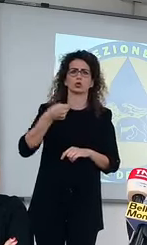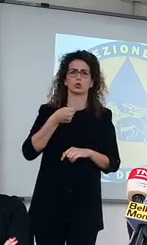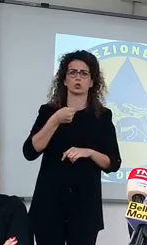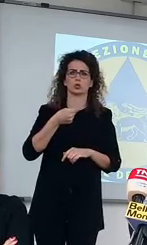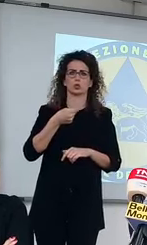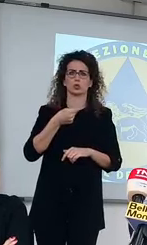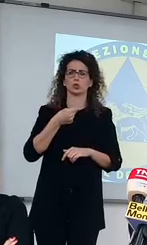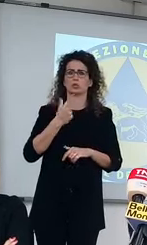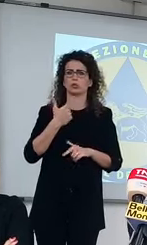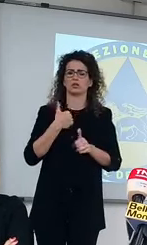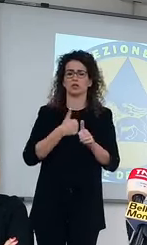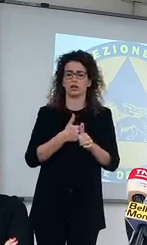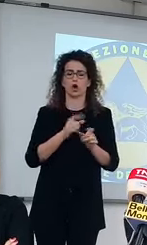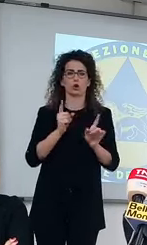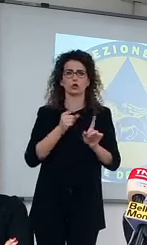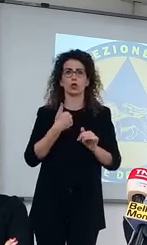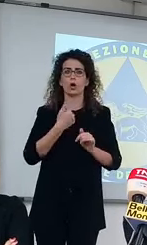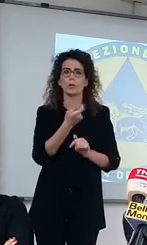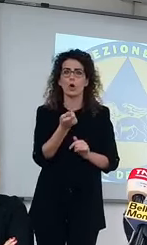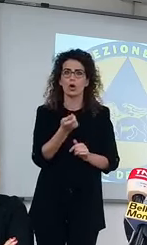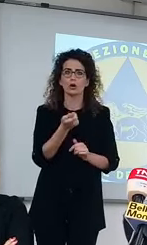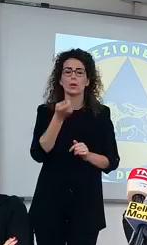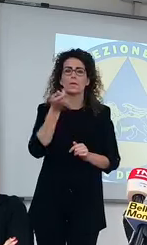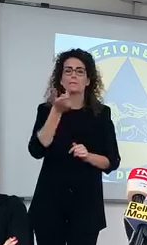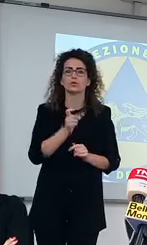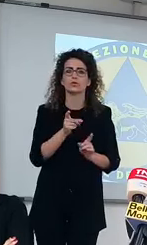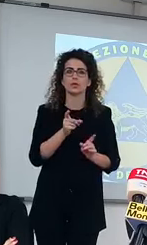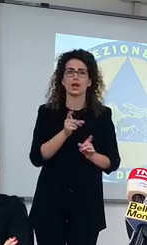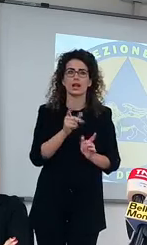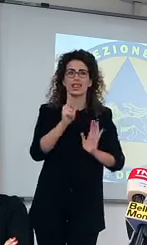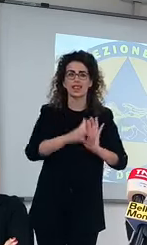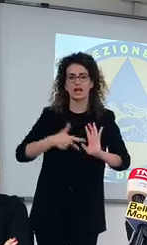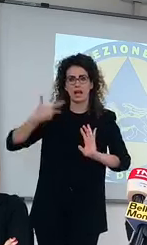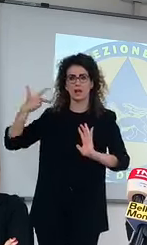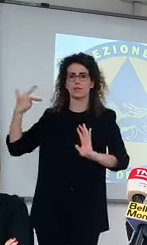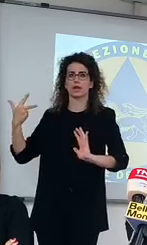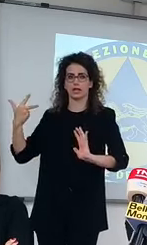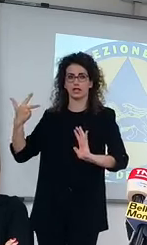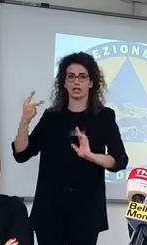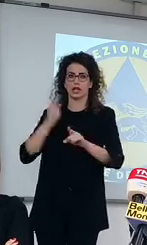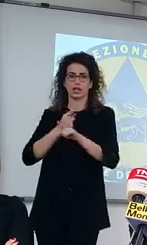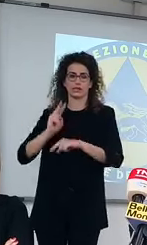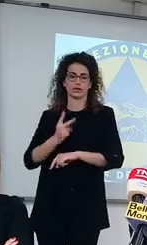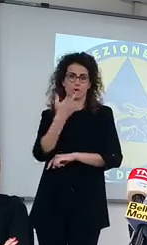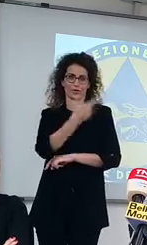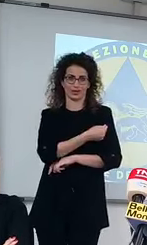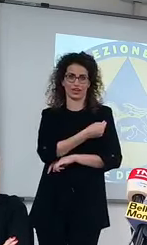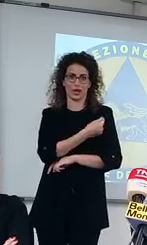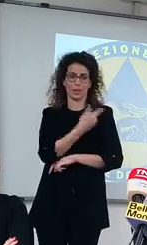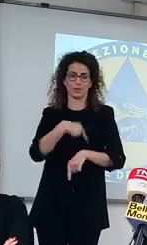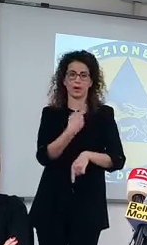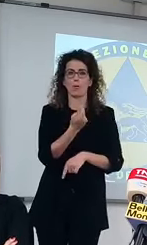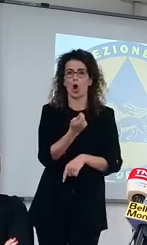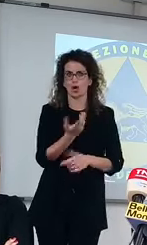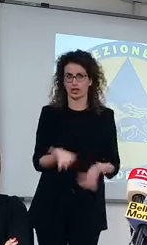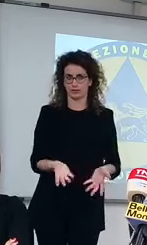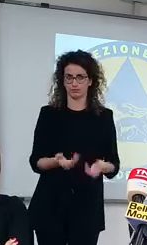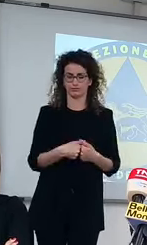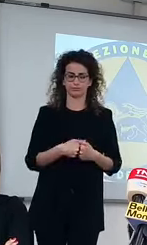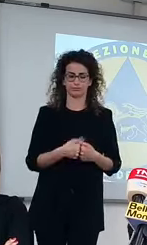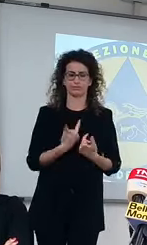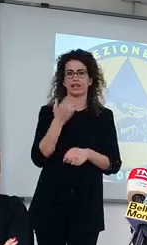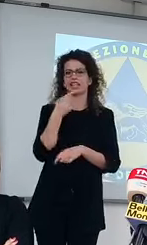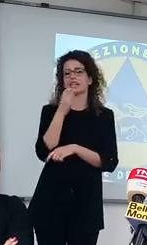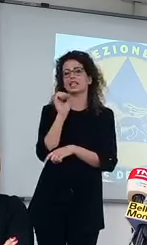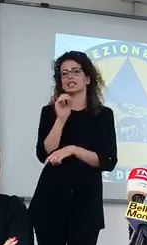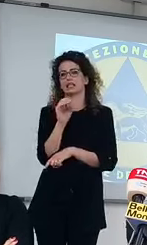pochi rispetto agli altri, perché sono i richiami di 3 mesi fa che adesso stanno arrivando, sono al giro di boa, sono gli